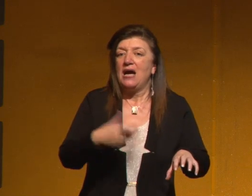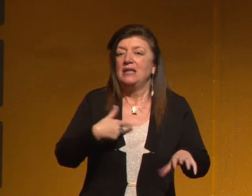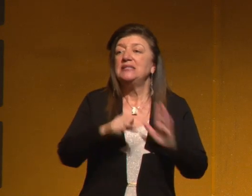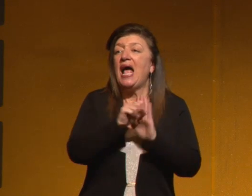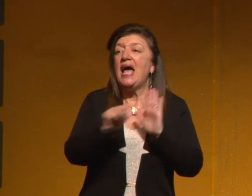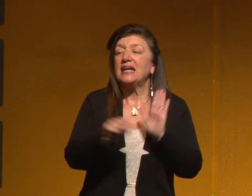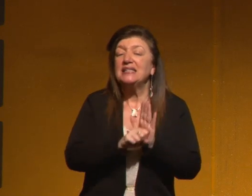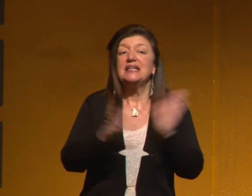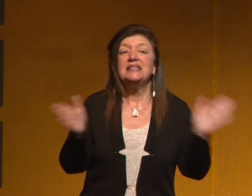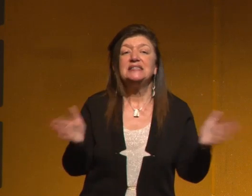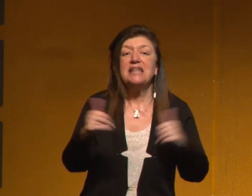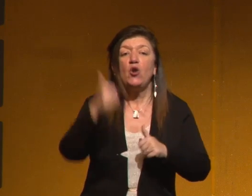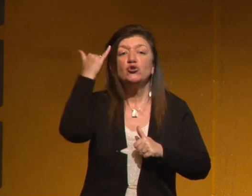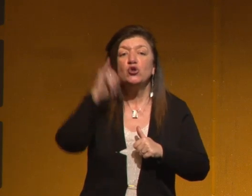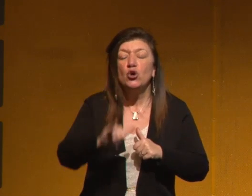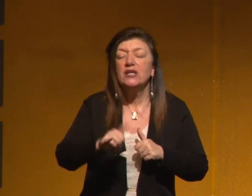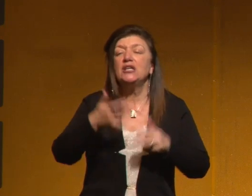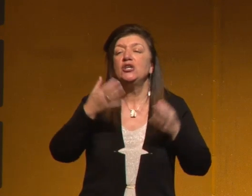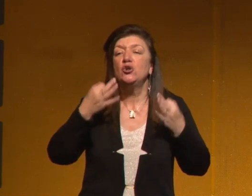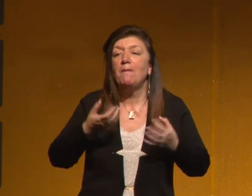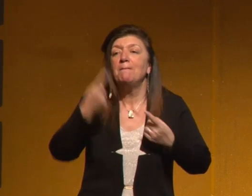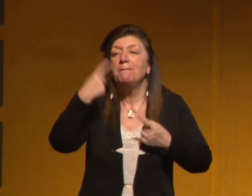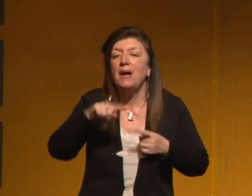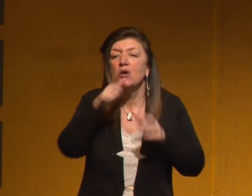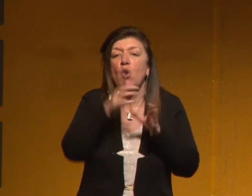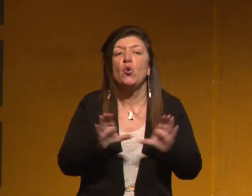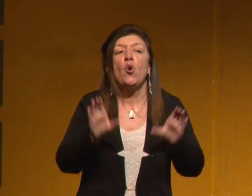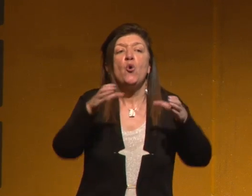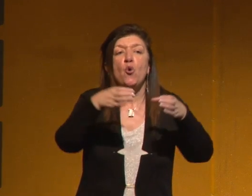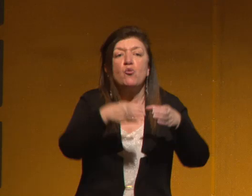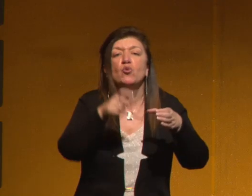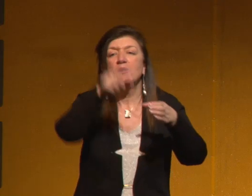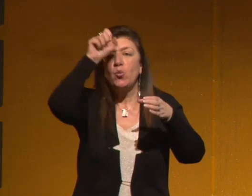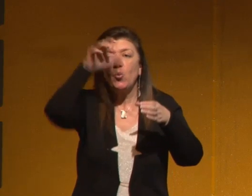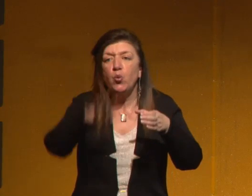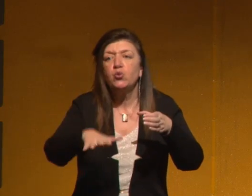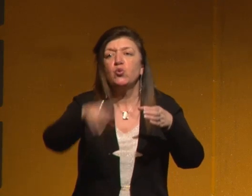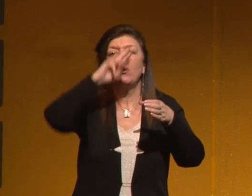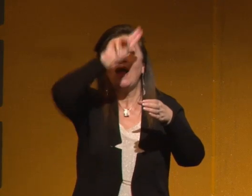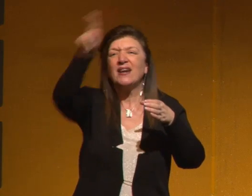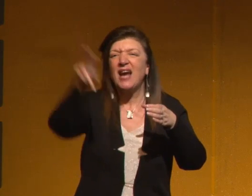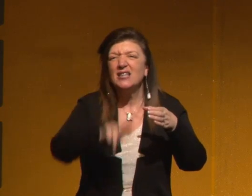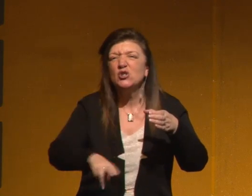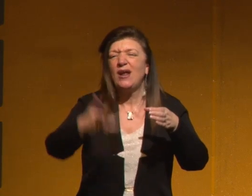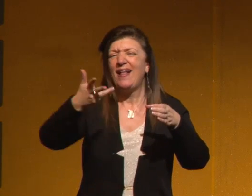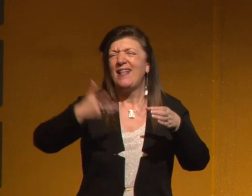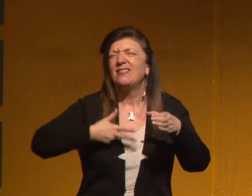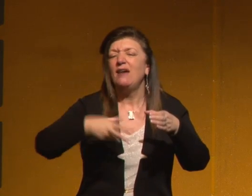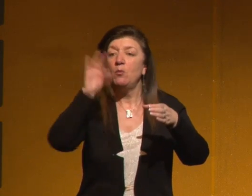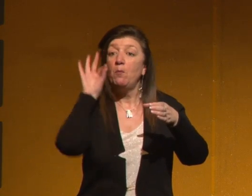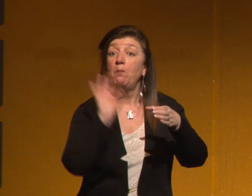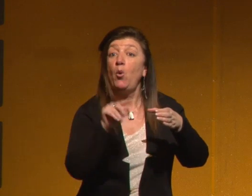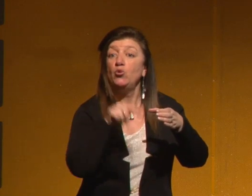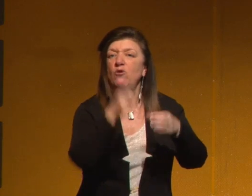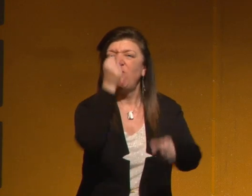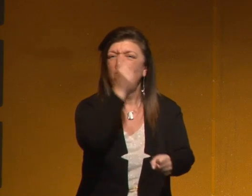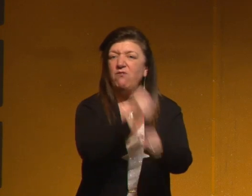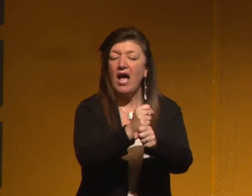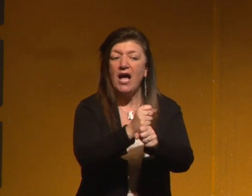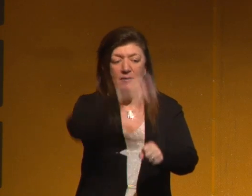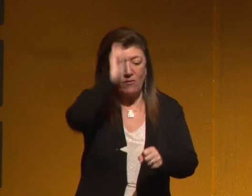sia e debba essere per la comunità della cultura nazionale un punto fermo da cui partire per costruire